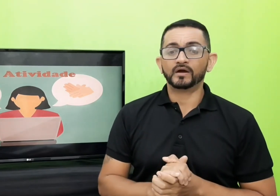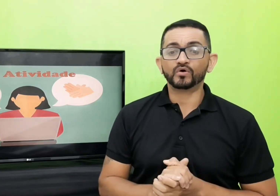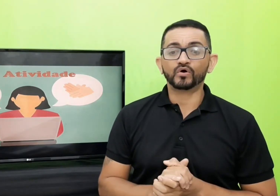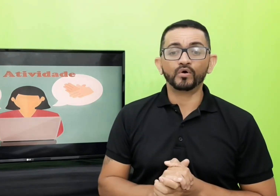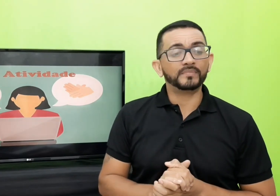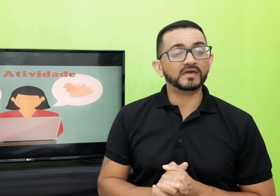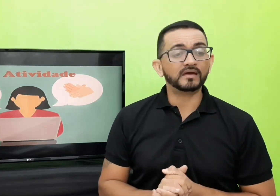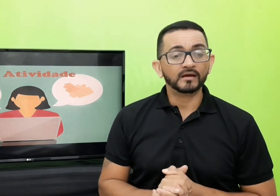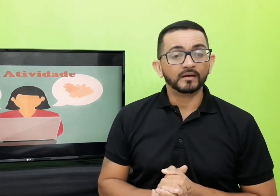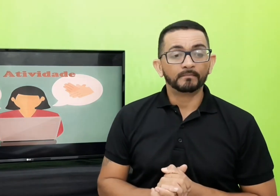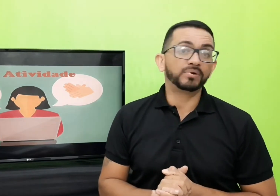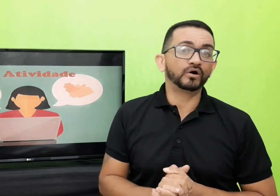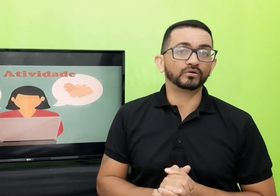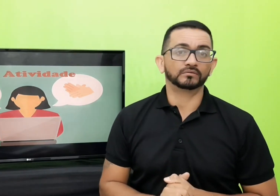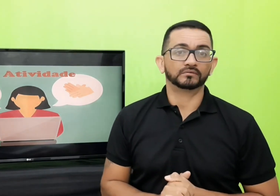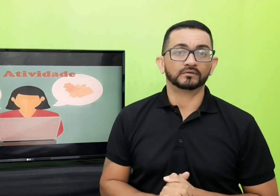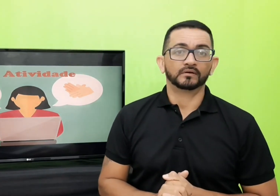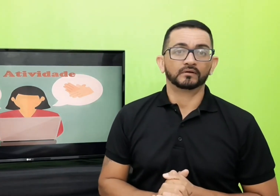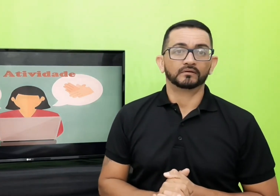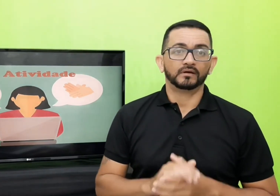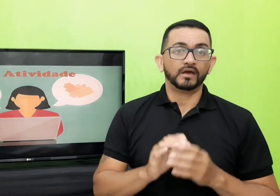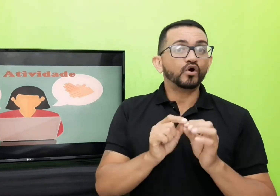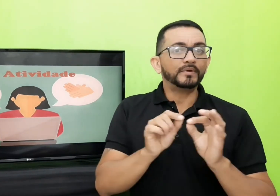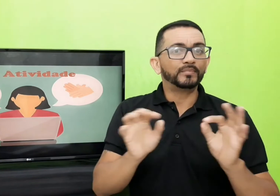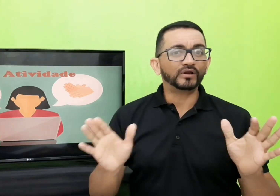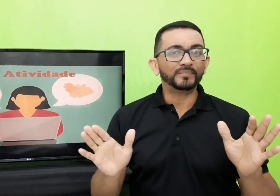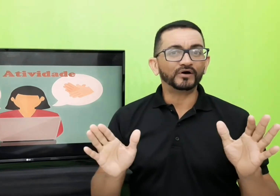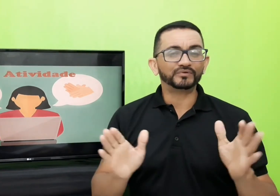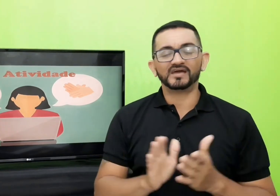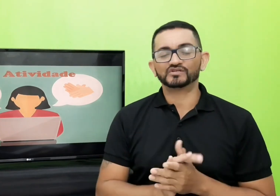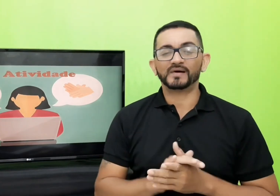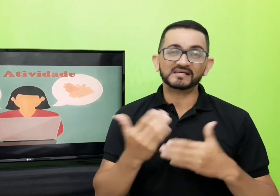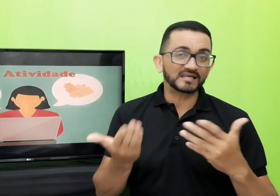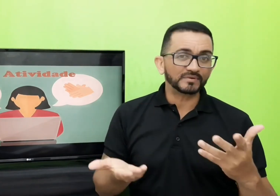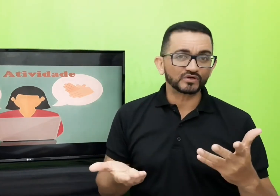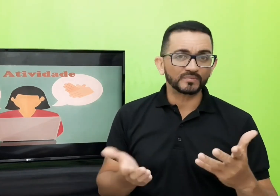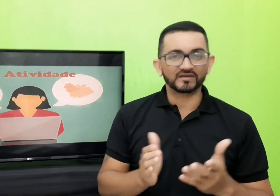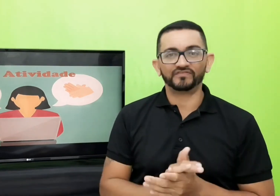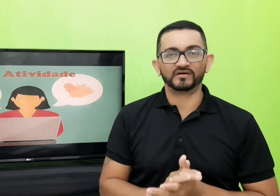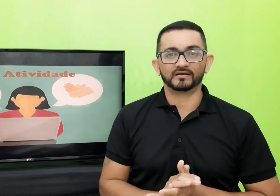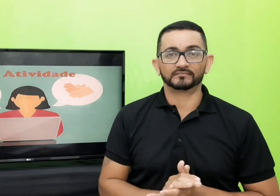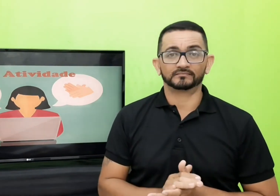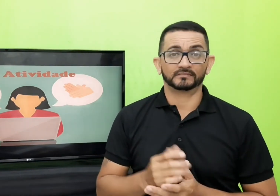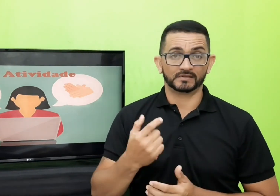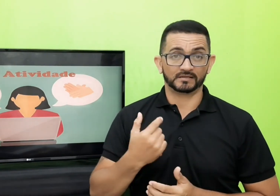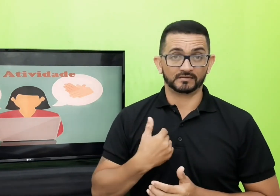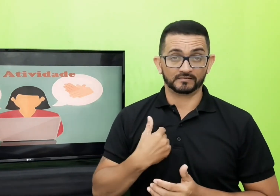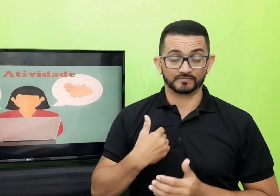Eu comi bolo. Eu comi bolo em português, mas em Libras como é que fica?